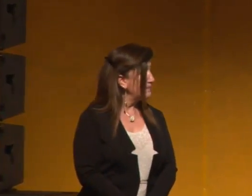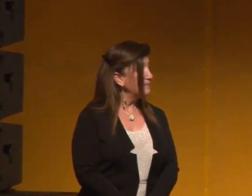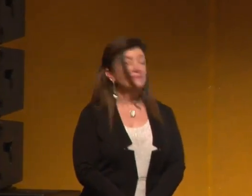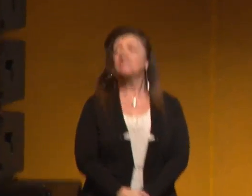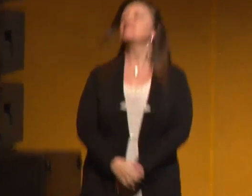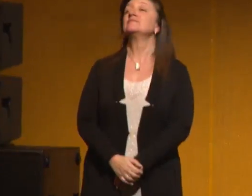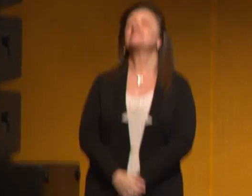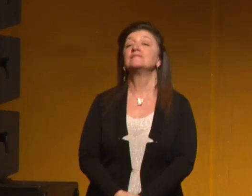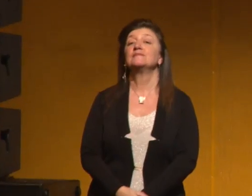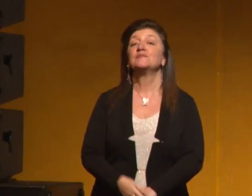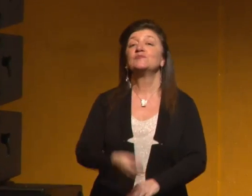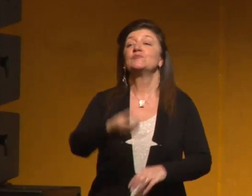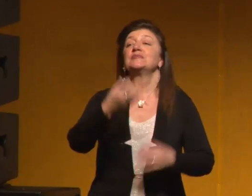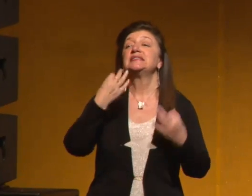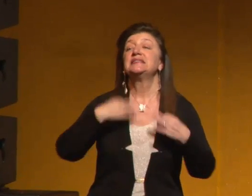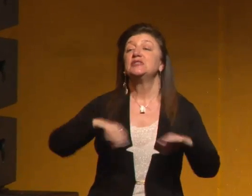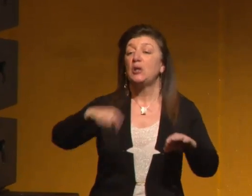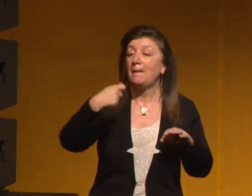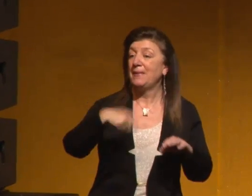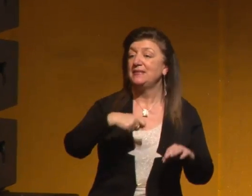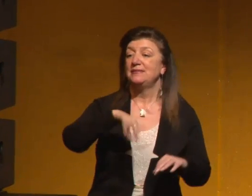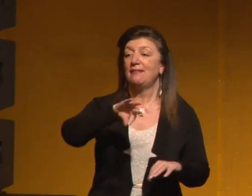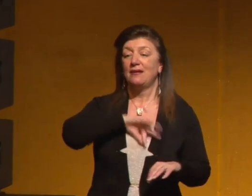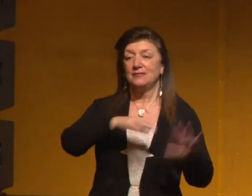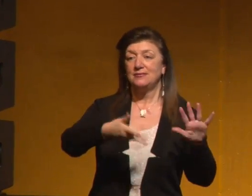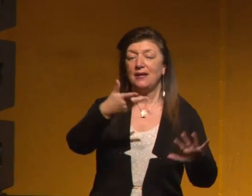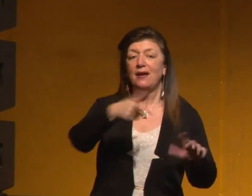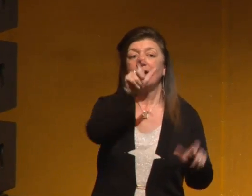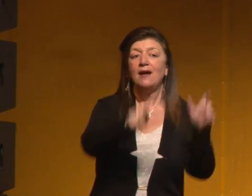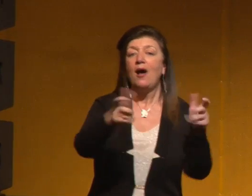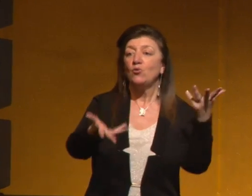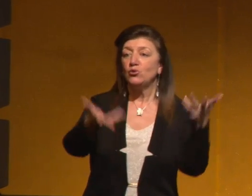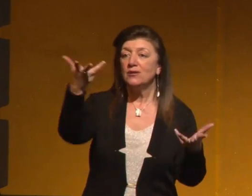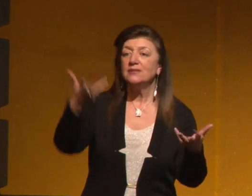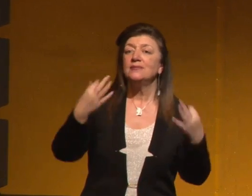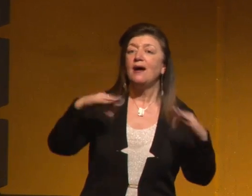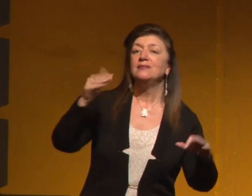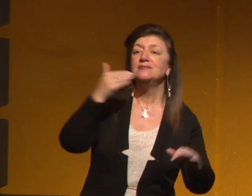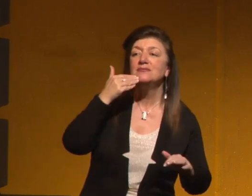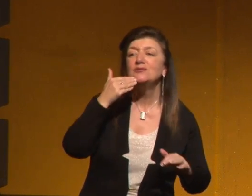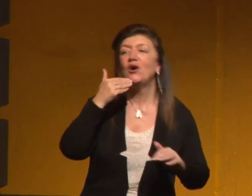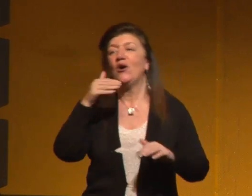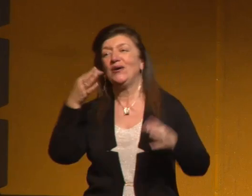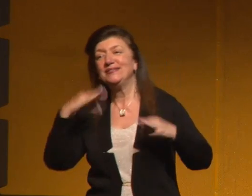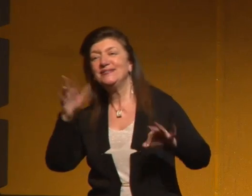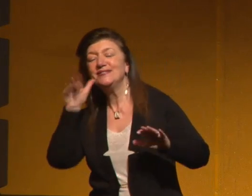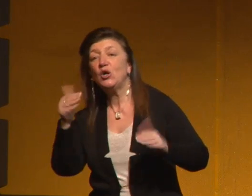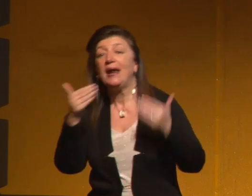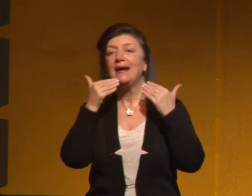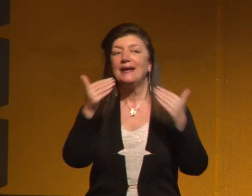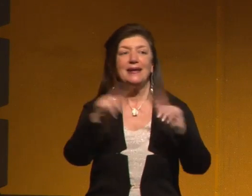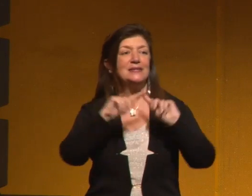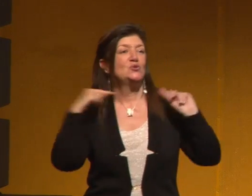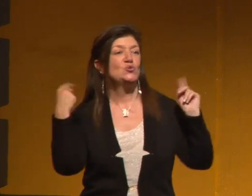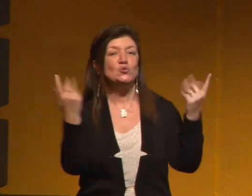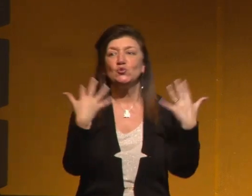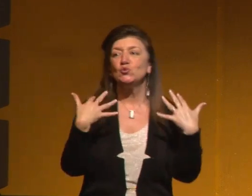signor presidente del senato autorità signori signori grazie a tutti ea tutte di essere qui oggi in un momento